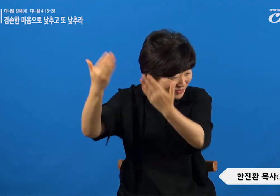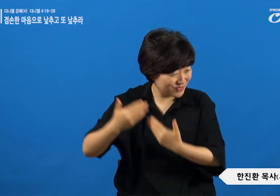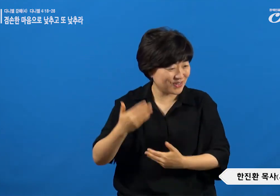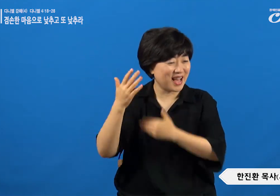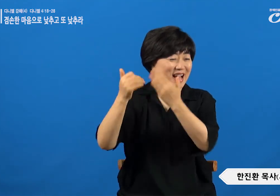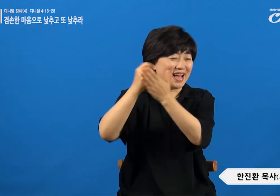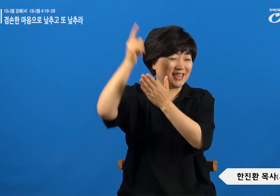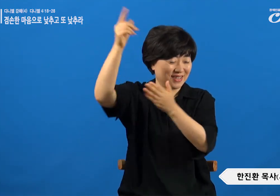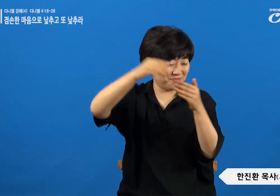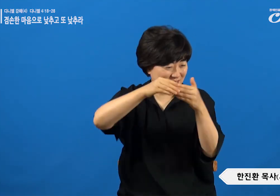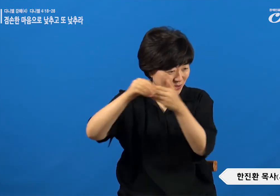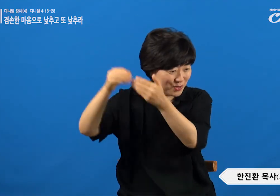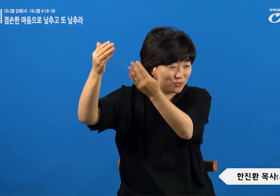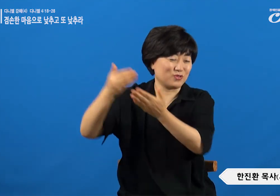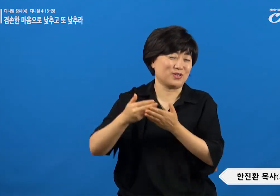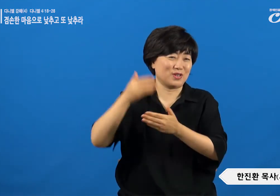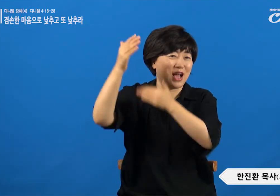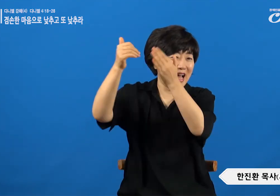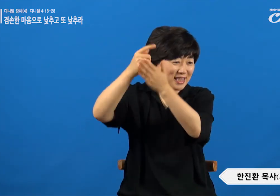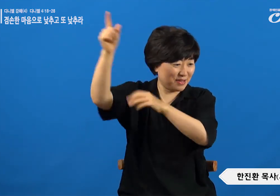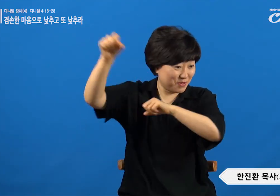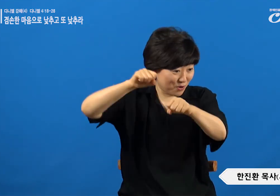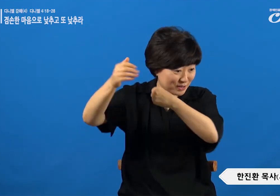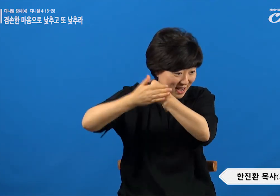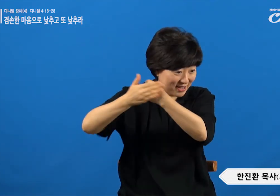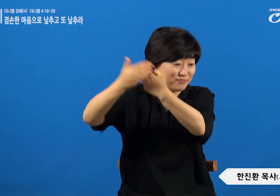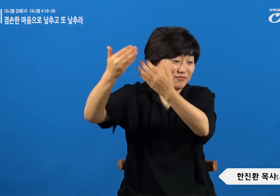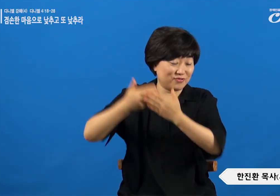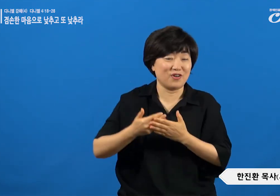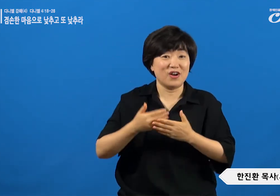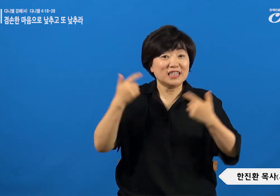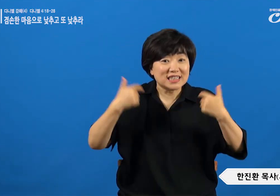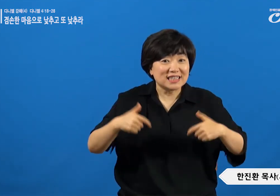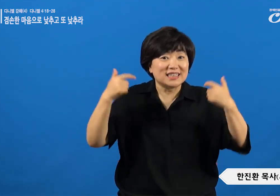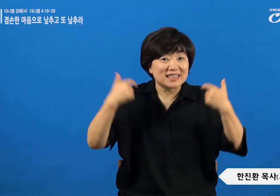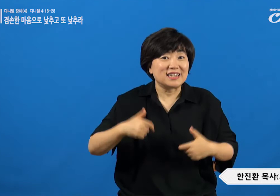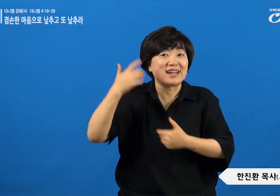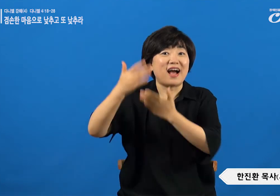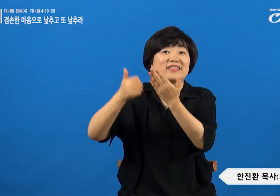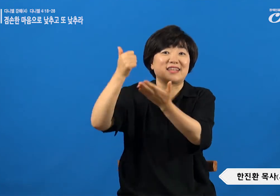하나님이 인도해 주셨습니다. 하나님이 역사하신 것입니다. 늘